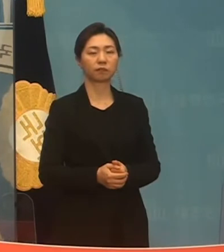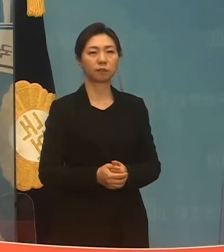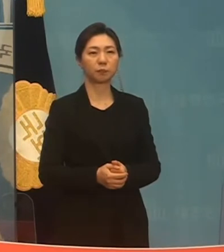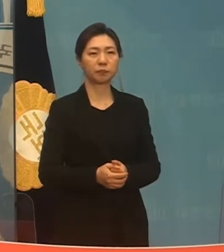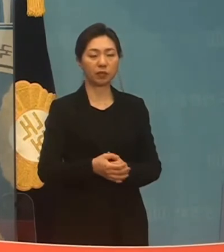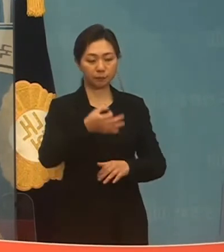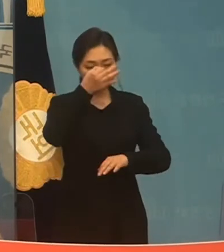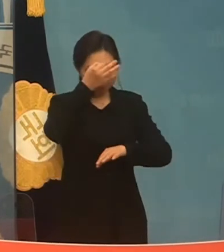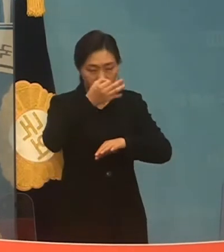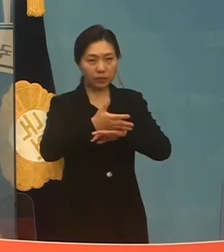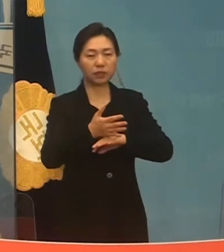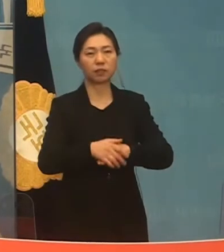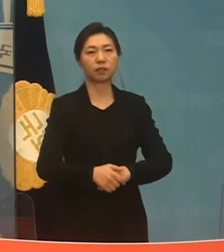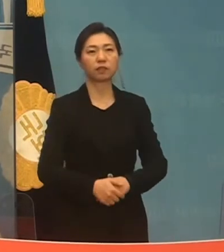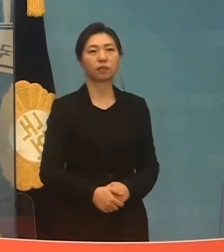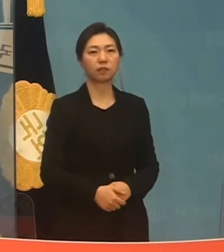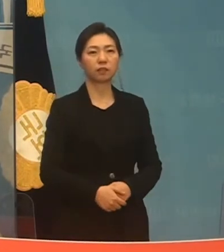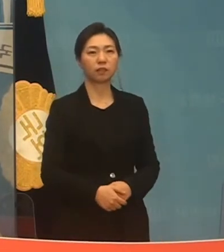미안하다,